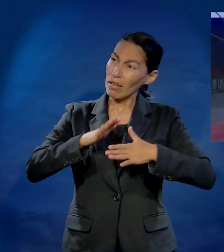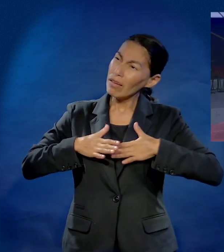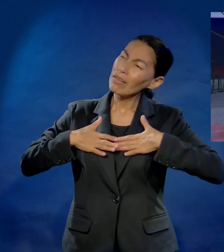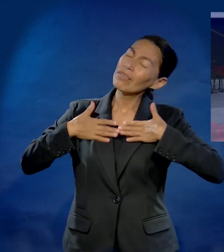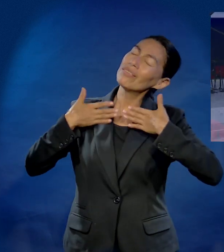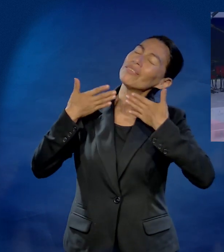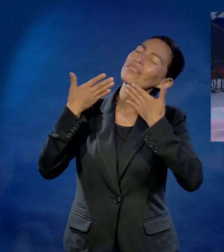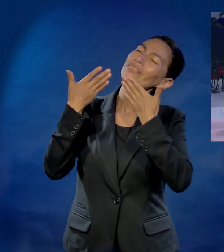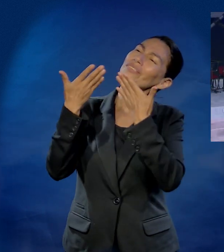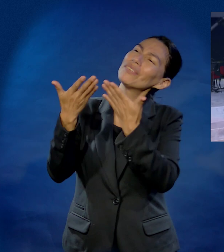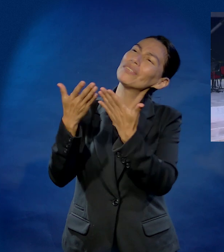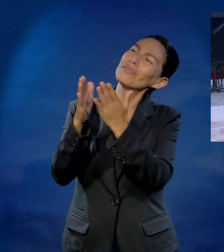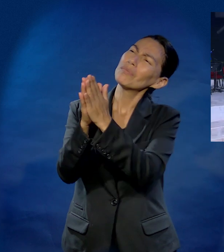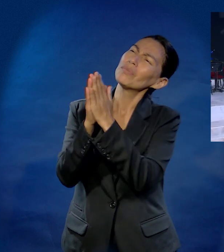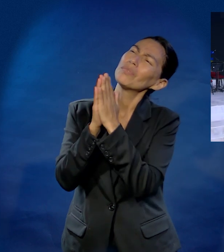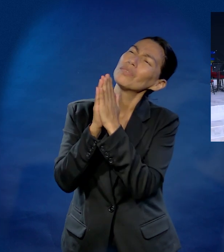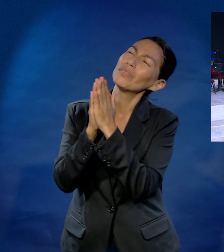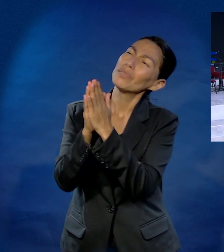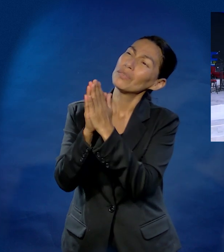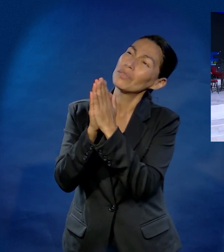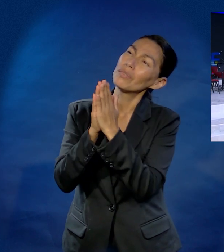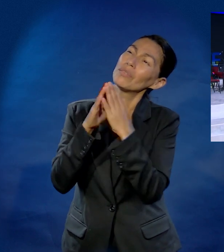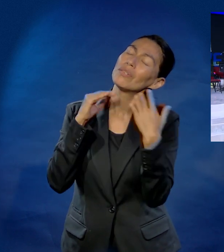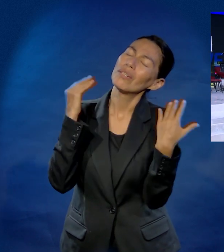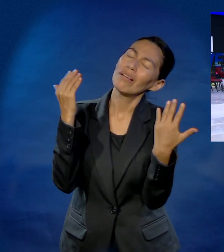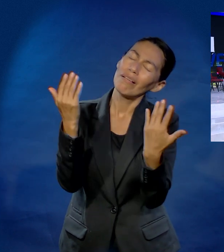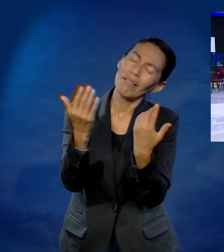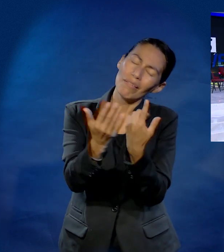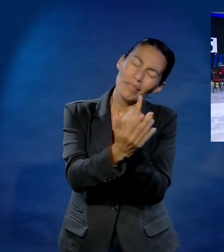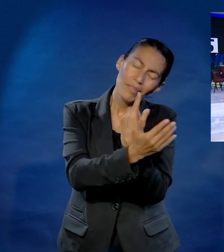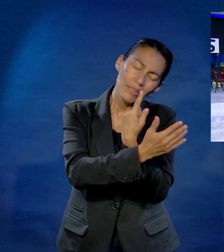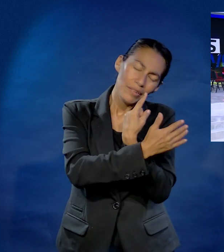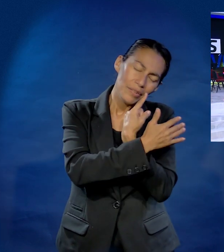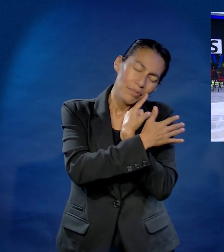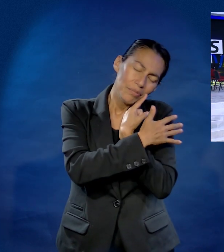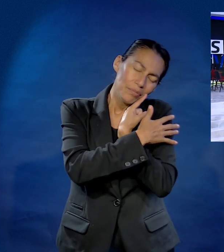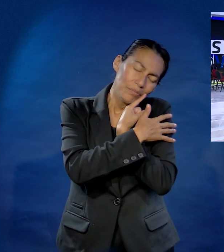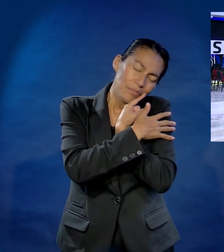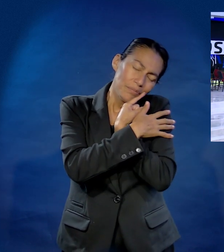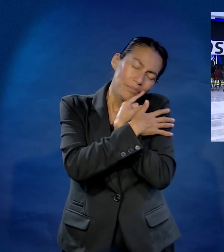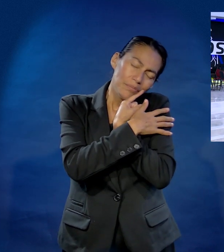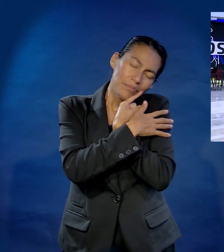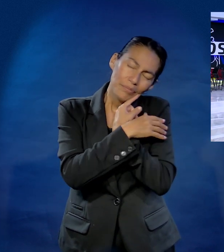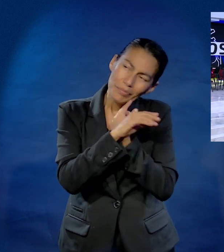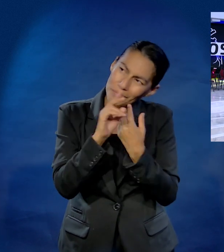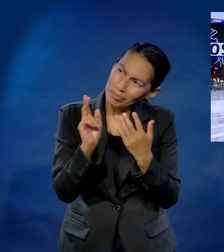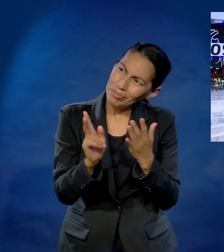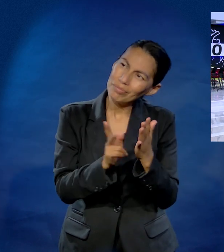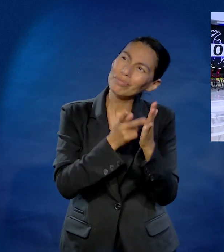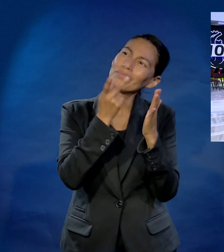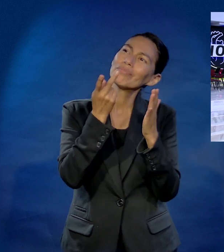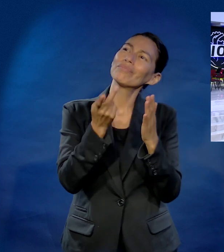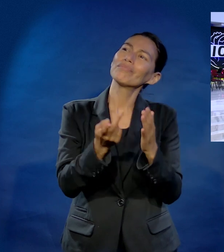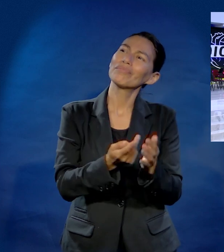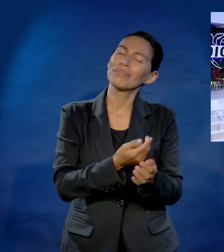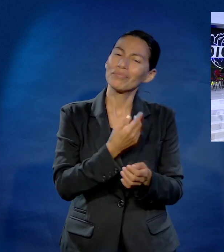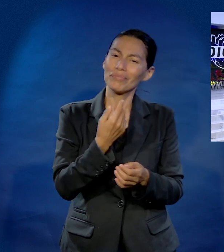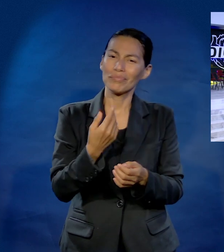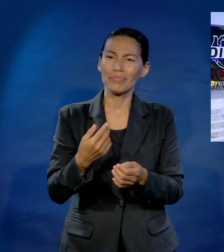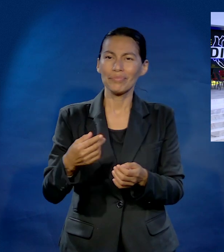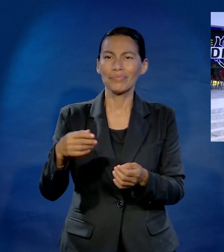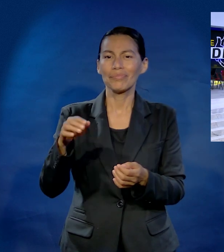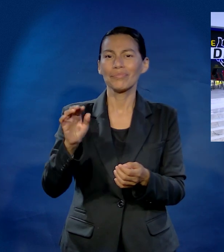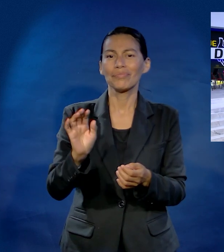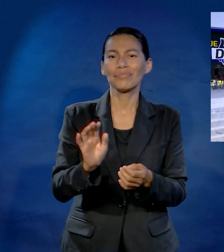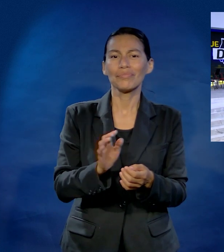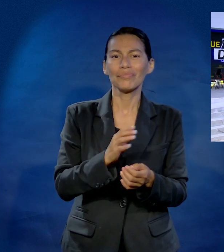Dame valor para enfrentar, dame la fe para confiar.